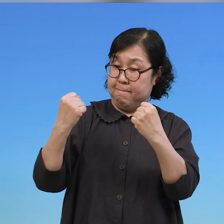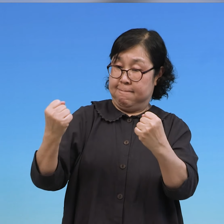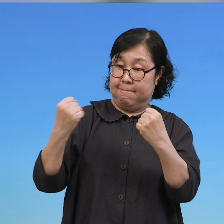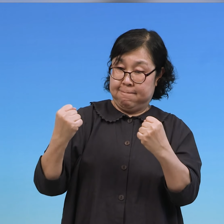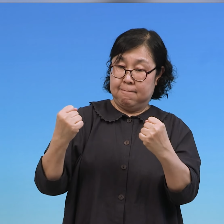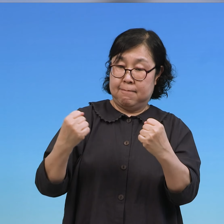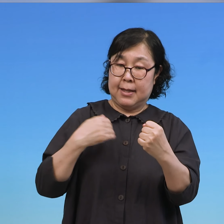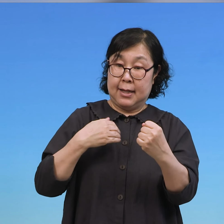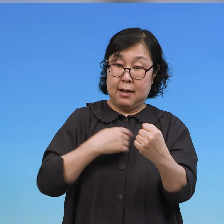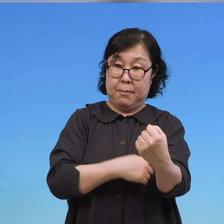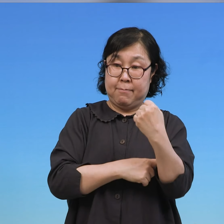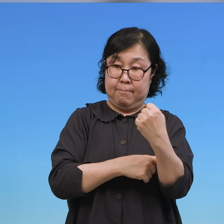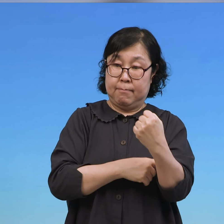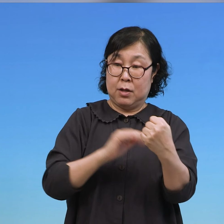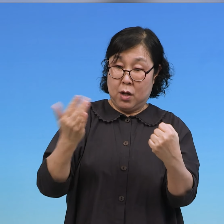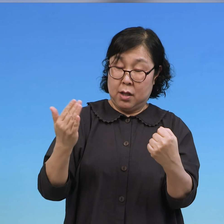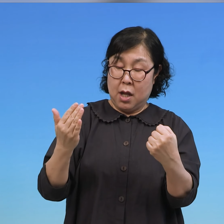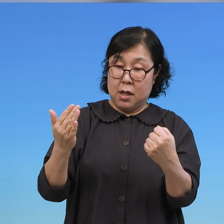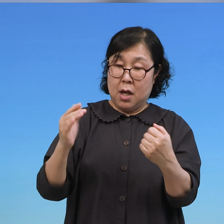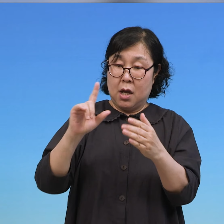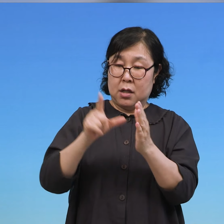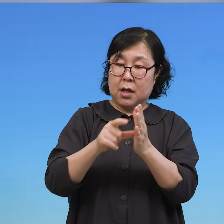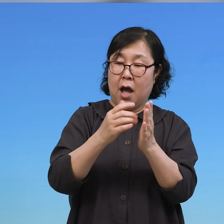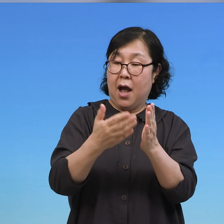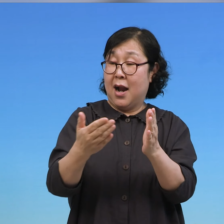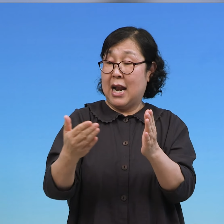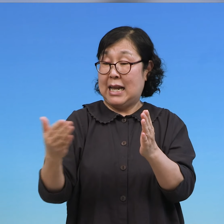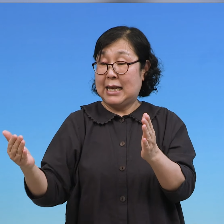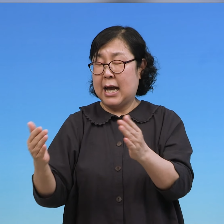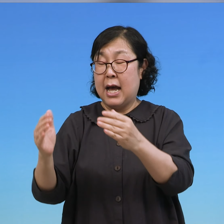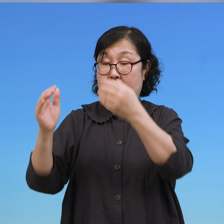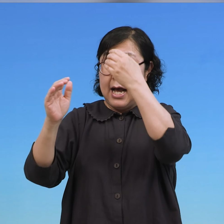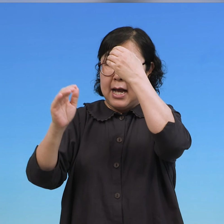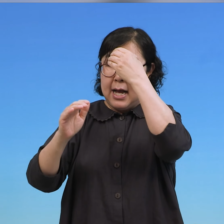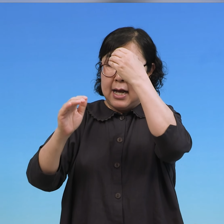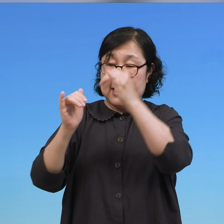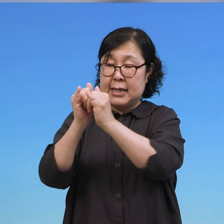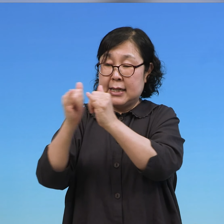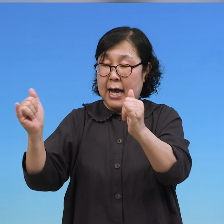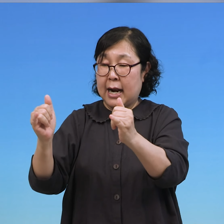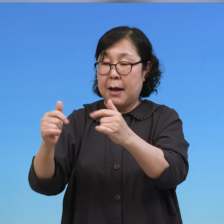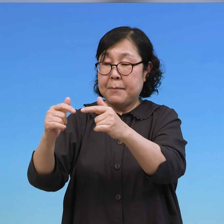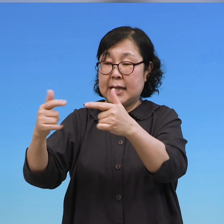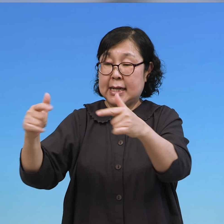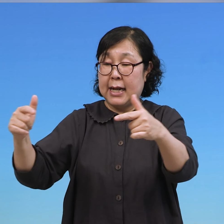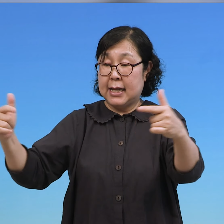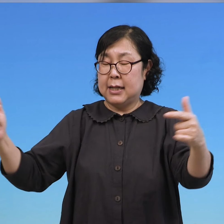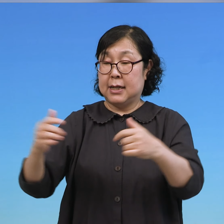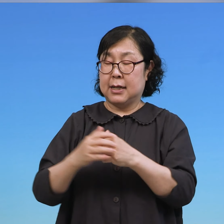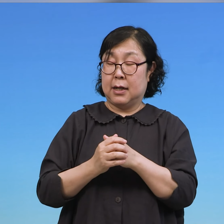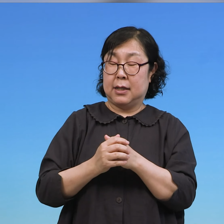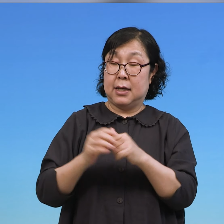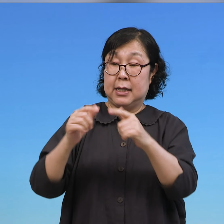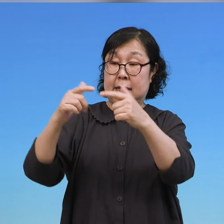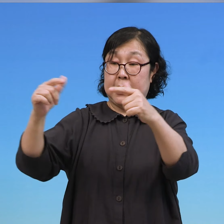어느 시간이 지나고 나니까 성도 늘어나는 것이 제게 아무런 에너지가 안 돼요. 제가 만든 용어가